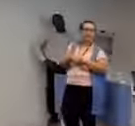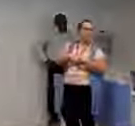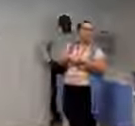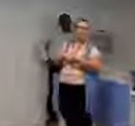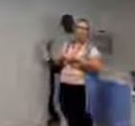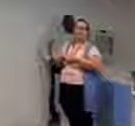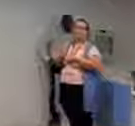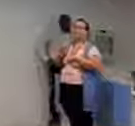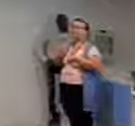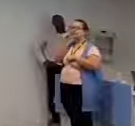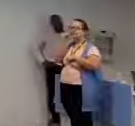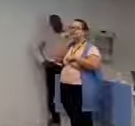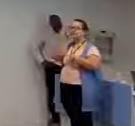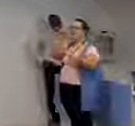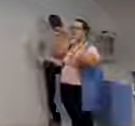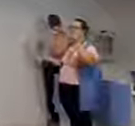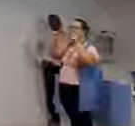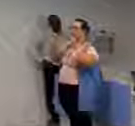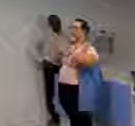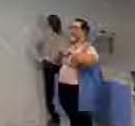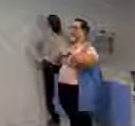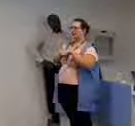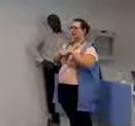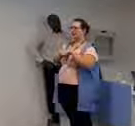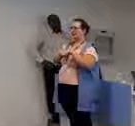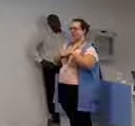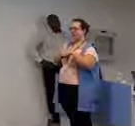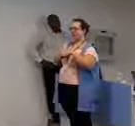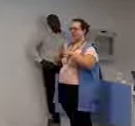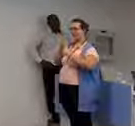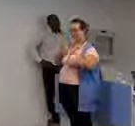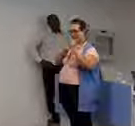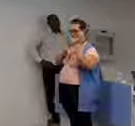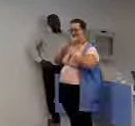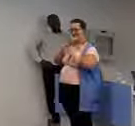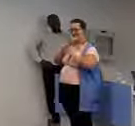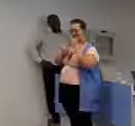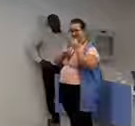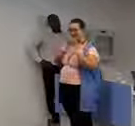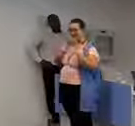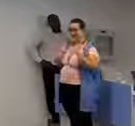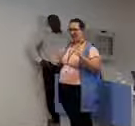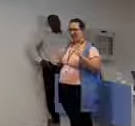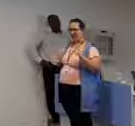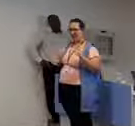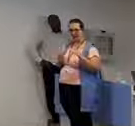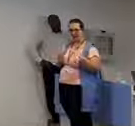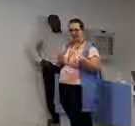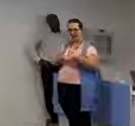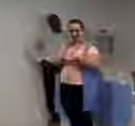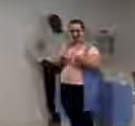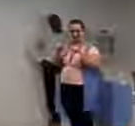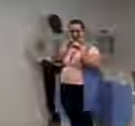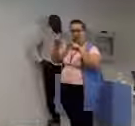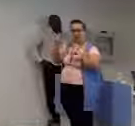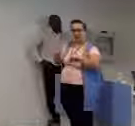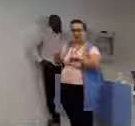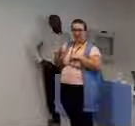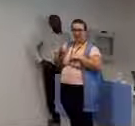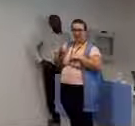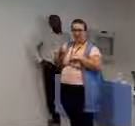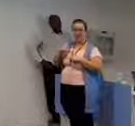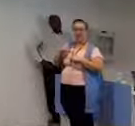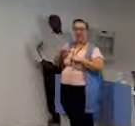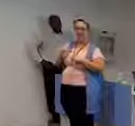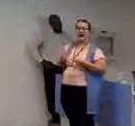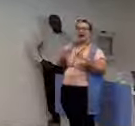Reduzir os tempos de fabricação, certo? Eu preciso reduzir esse tempo para que eu consiga no global ter o lead